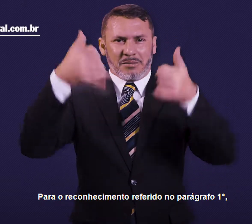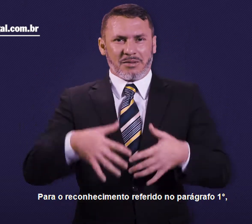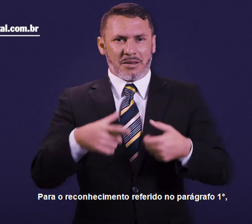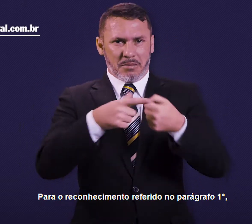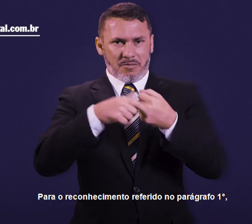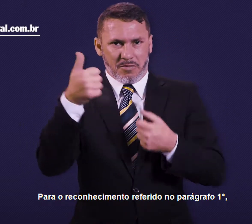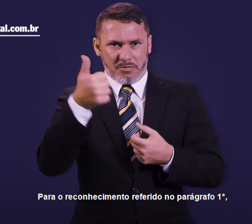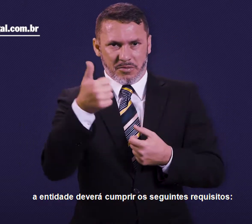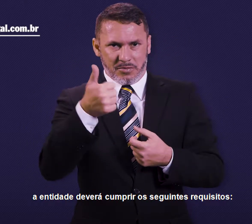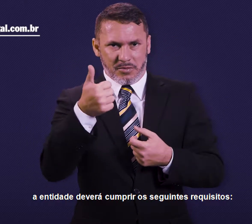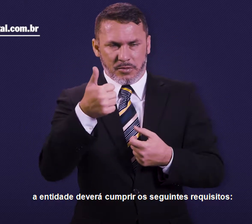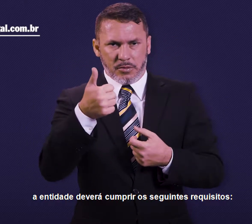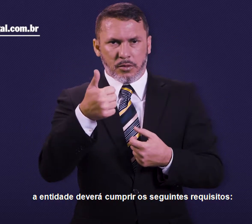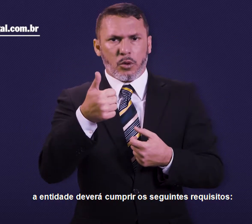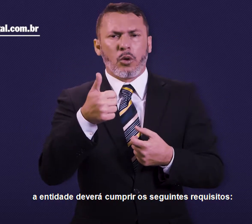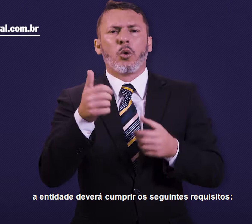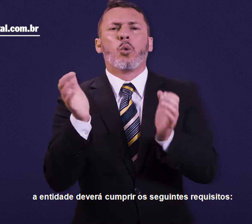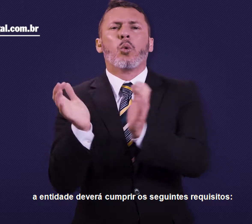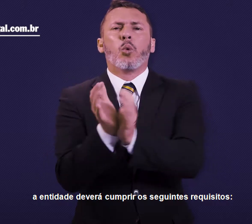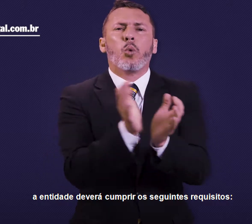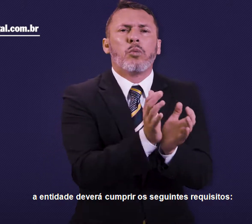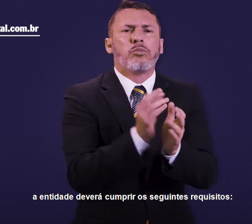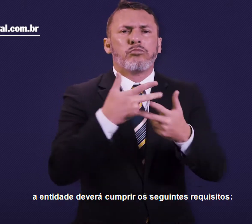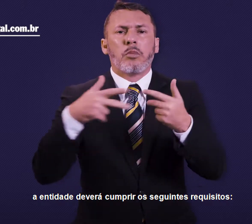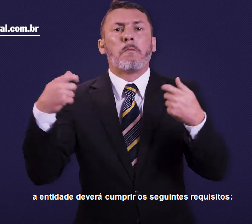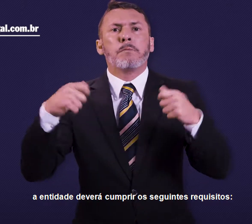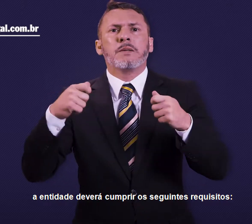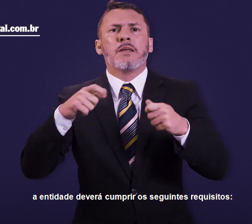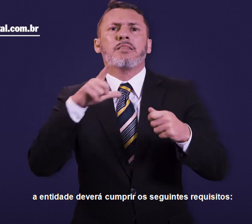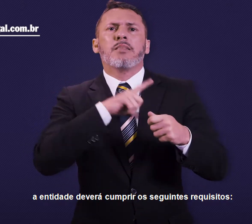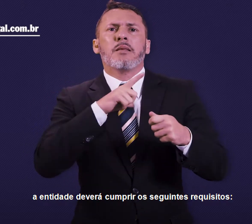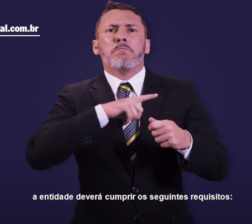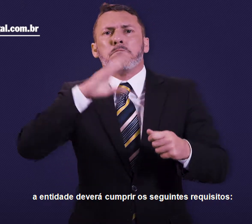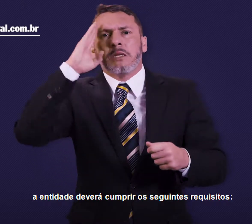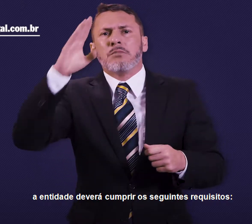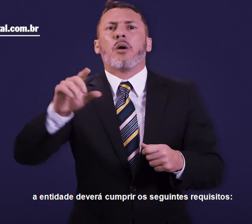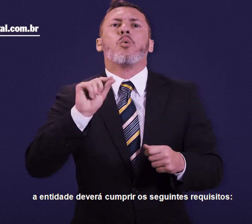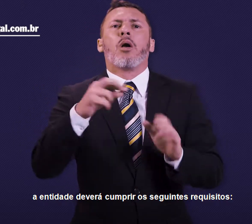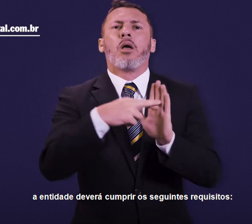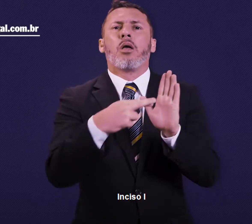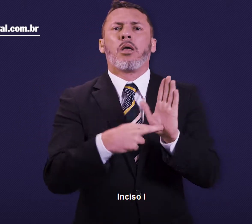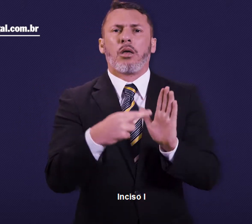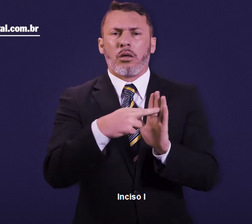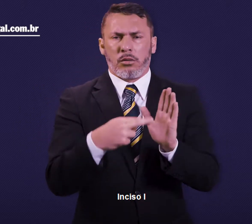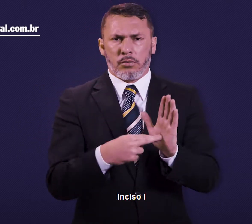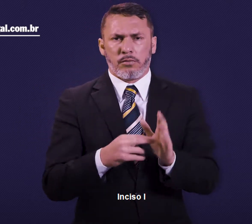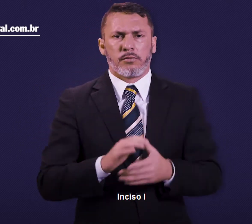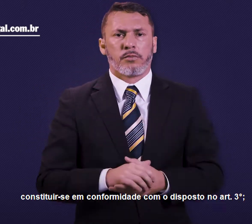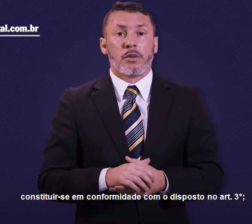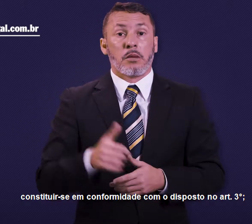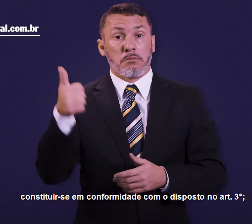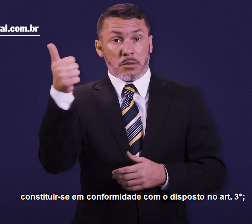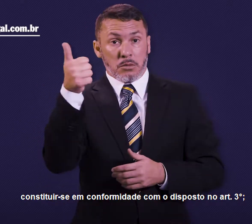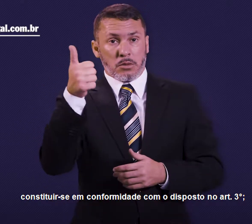parágrafo 1º, a entidade deverá cumprir os seguintes requisitos. Inciso 1. Constituir-se